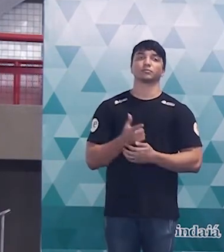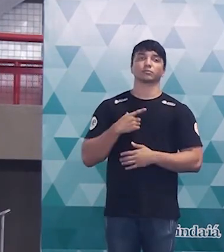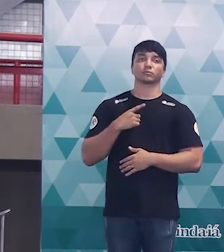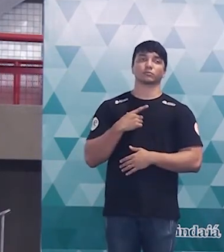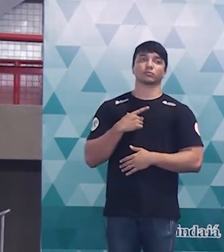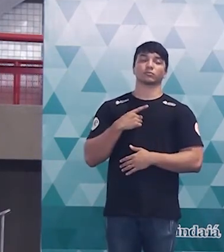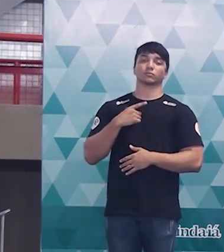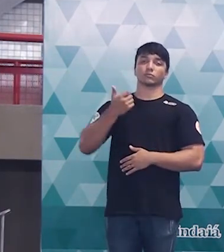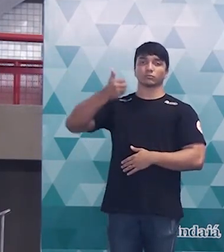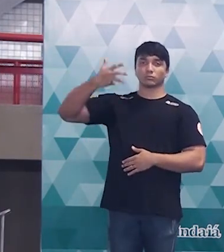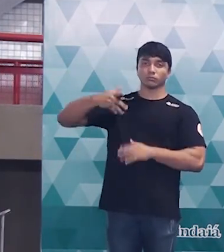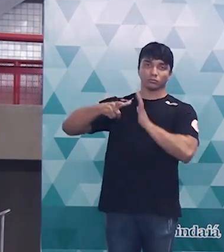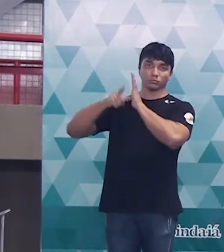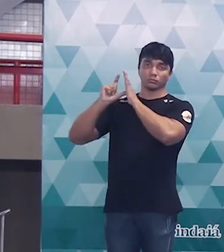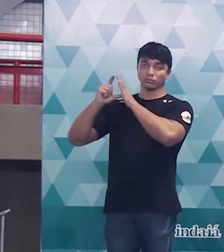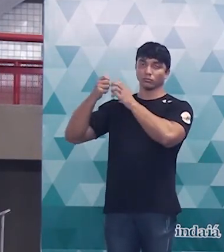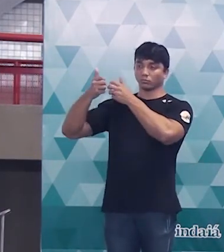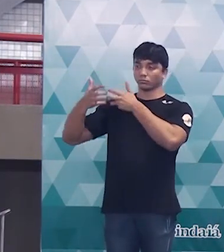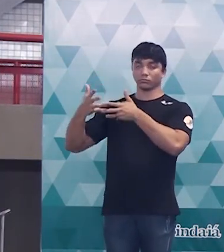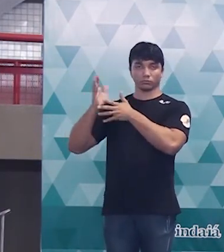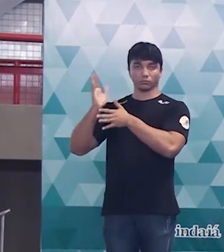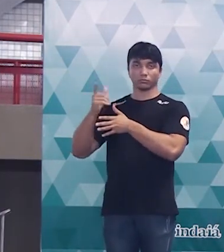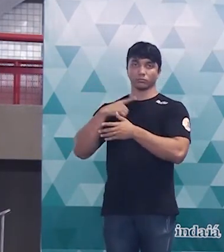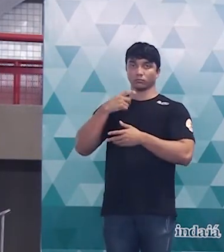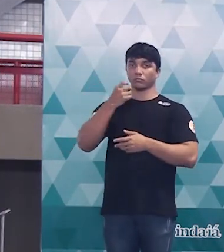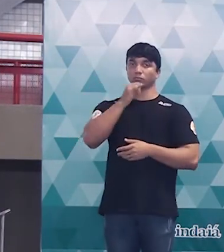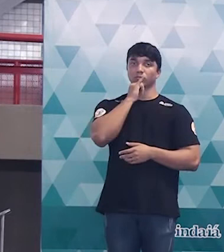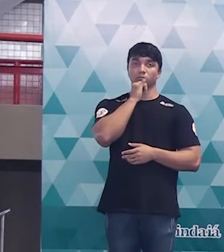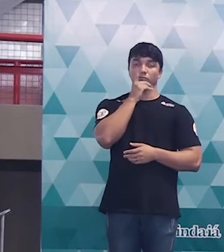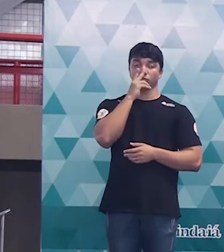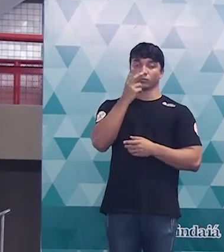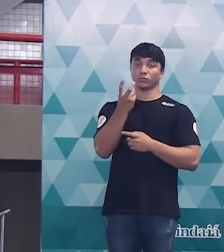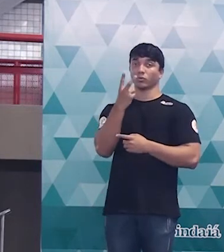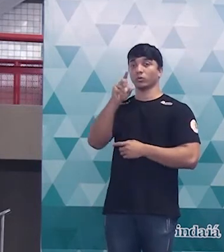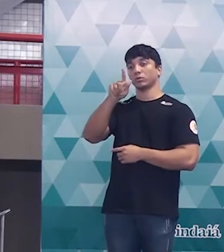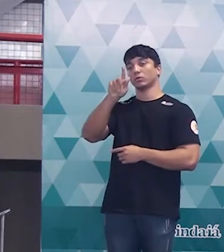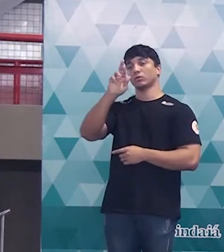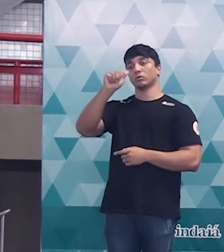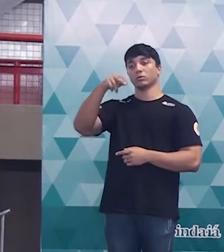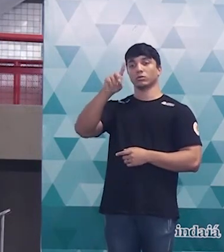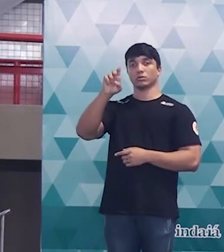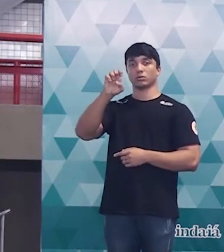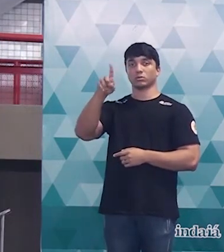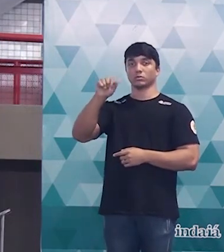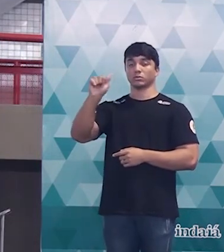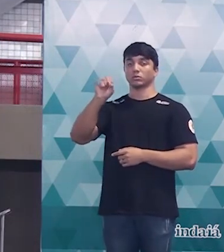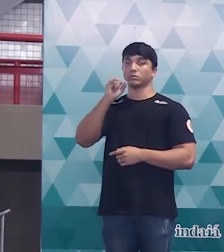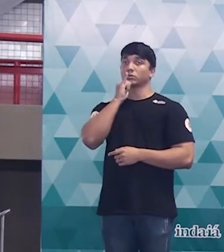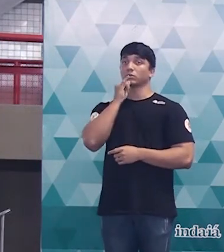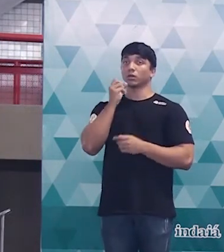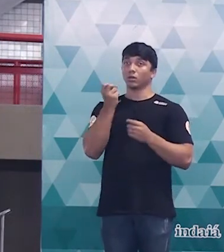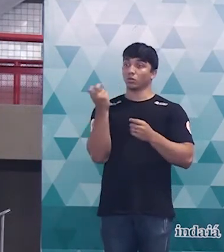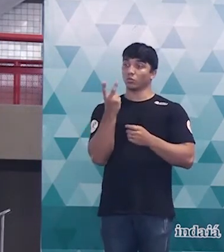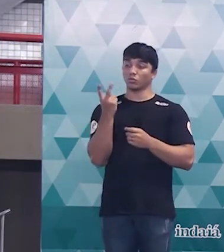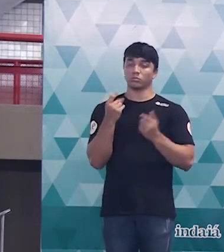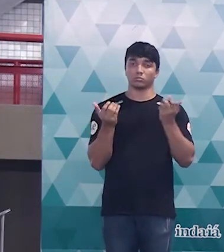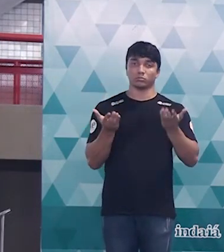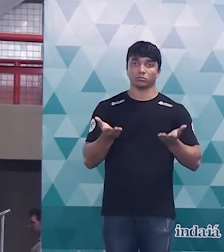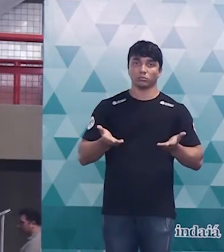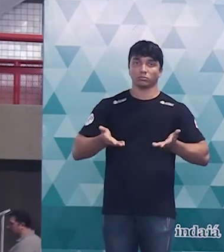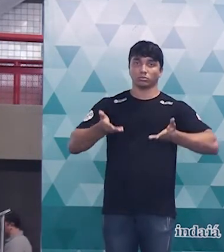começo da explicação. Eu tenho duas grandezas. Se as duas